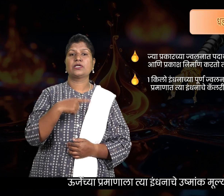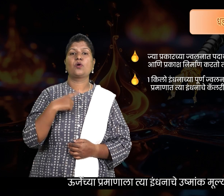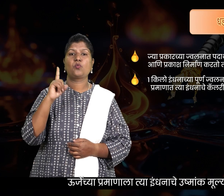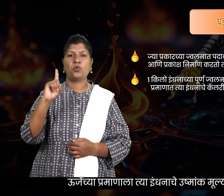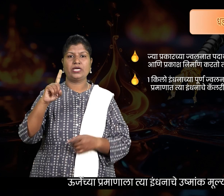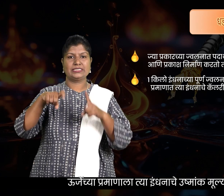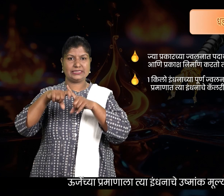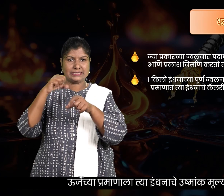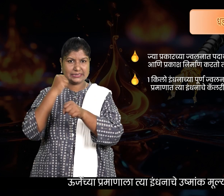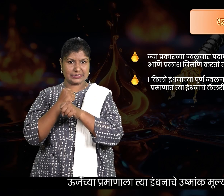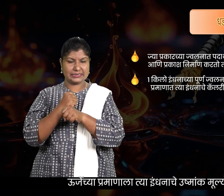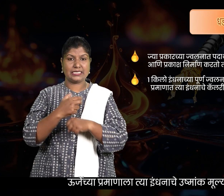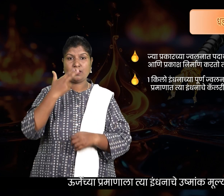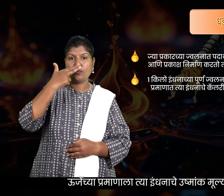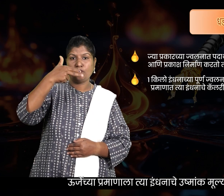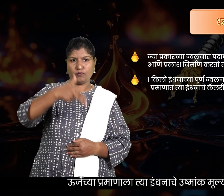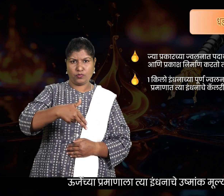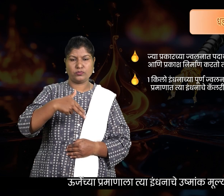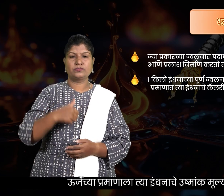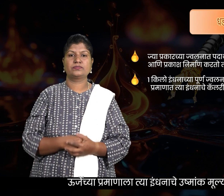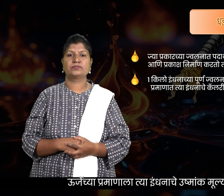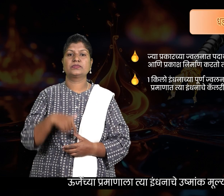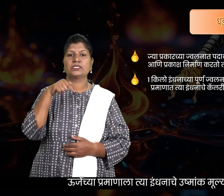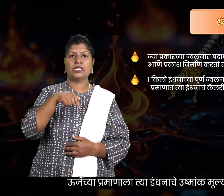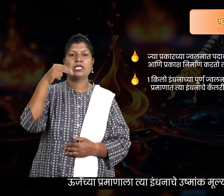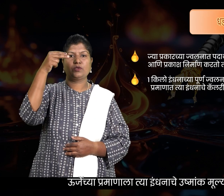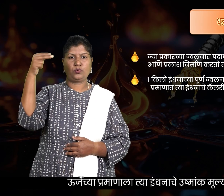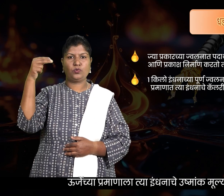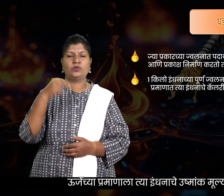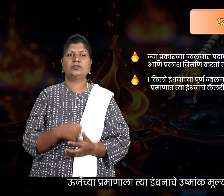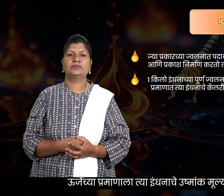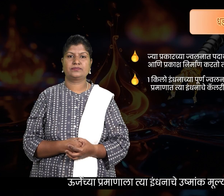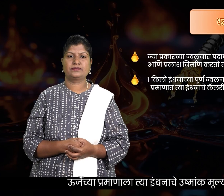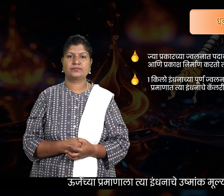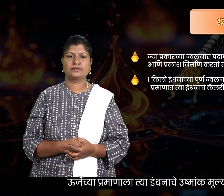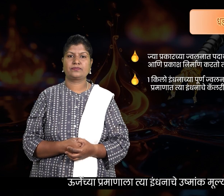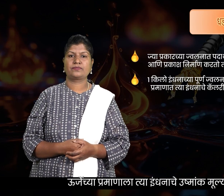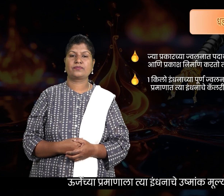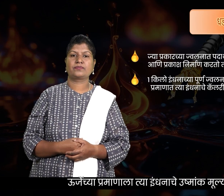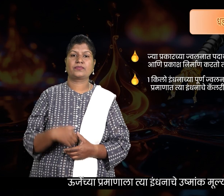ऊर्जेच्या प्रमाणाला त्या इंधनाचे उष्मांक मूल्य म्हणतात.